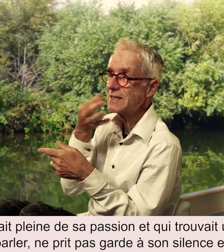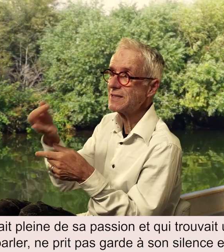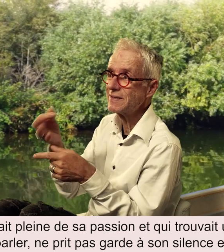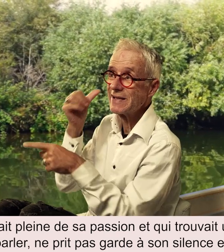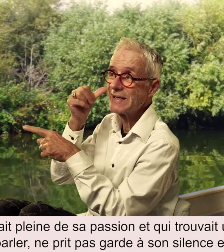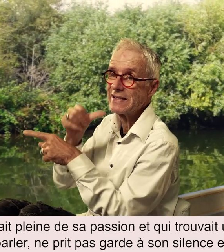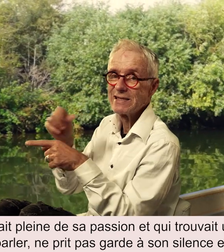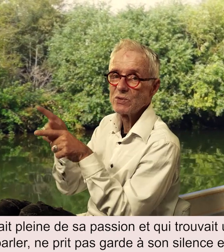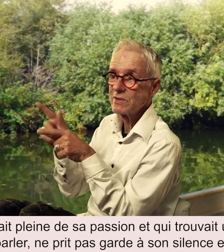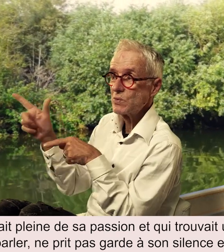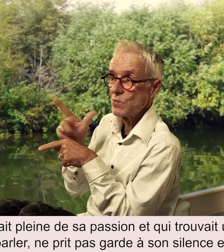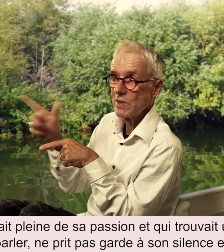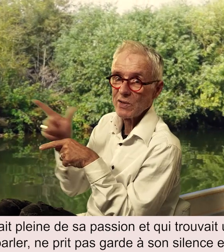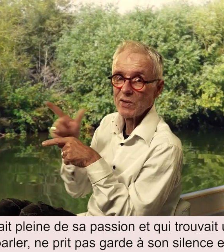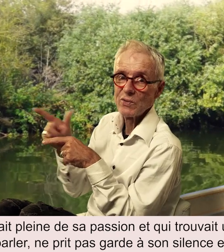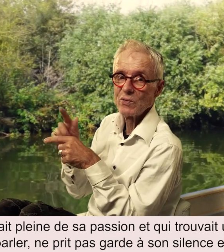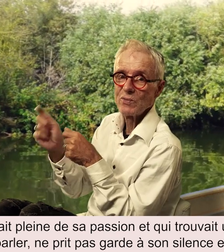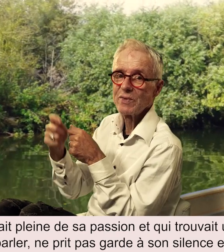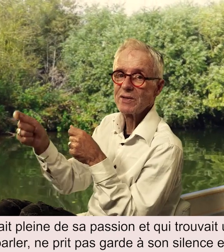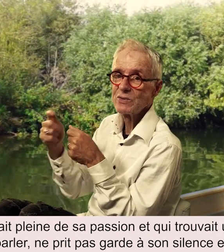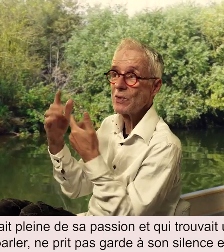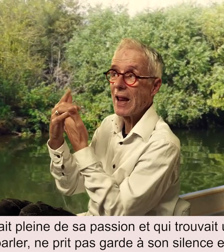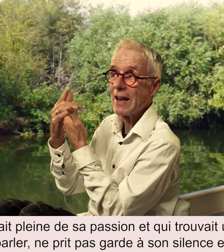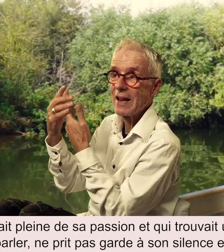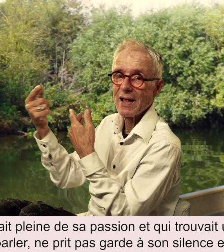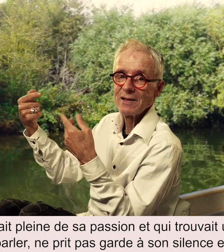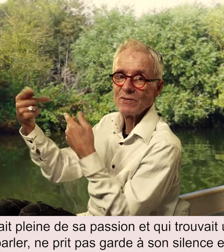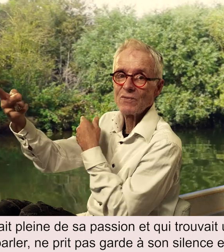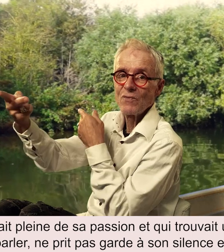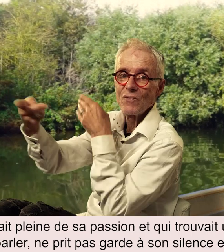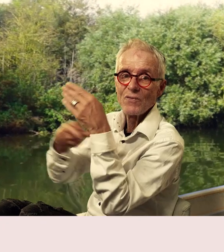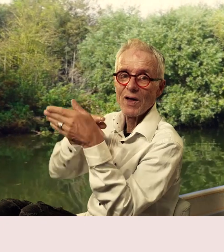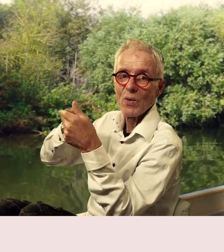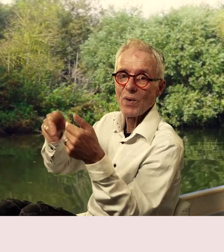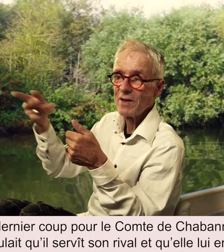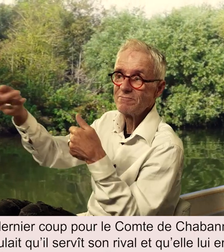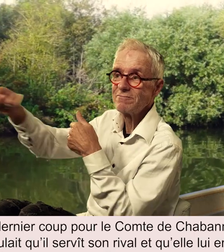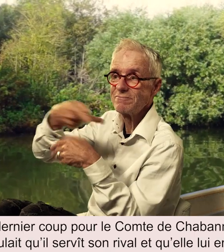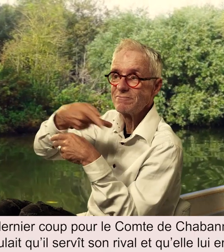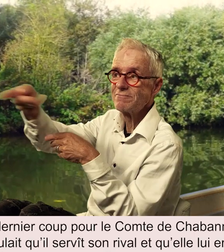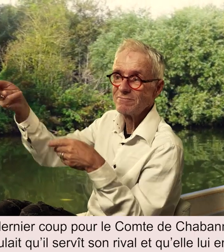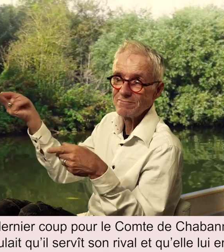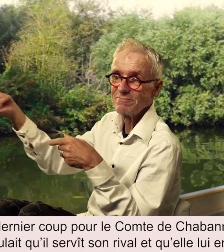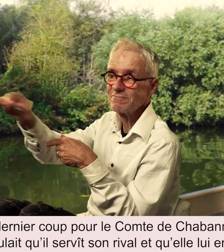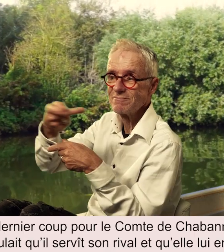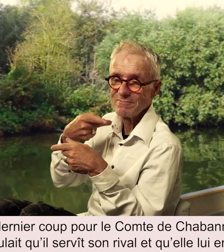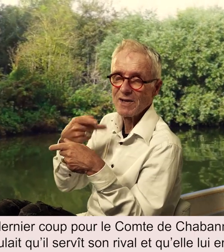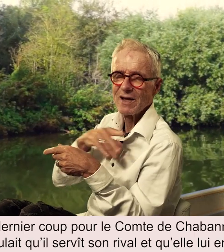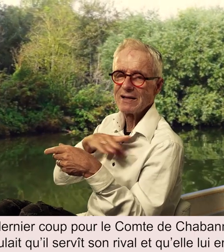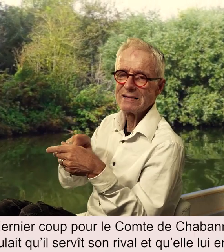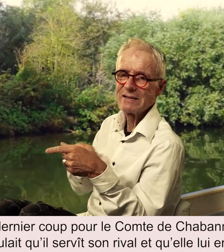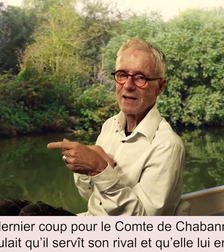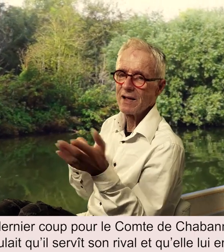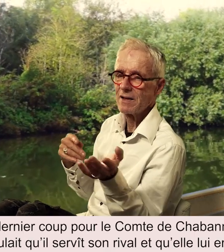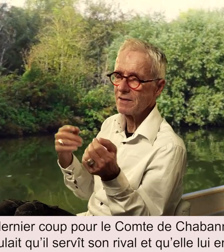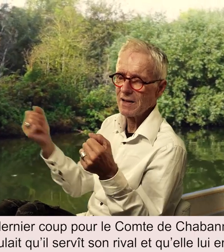duc de Guise et elle étaient convenus de recevoir leurs lettres par son moyen. Ce fut le dernier coup pour le